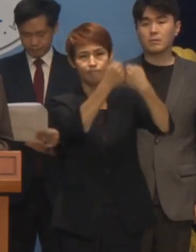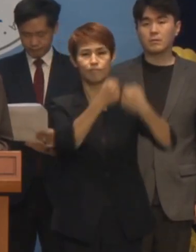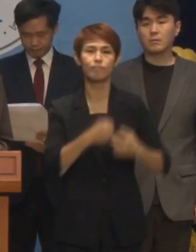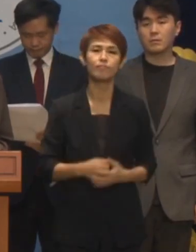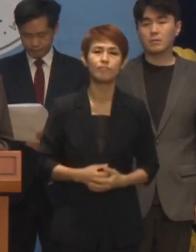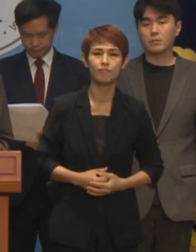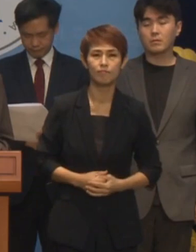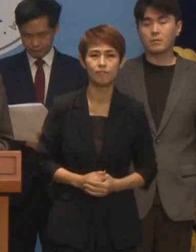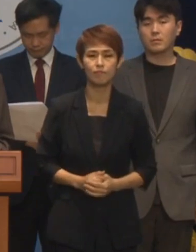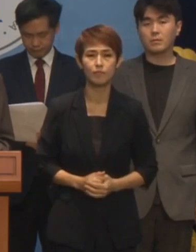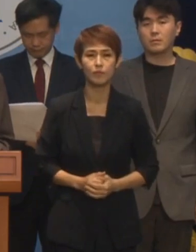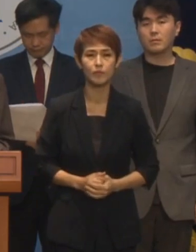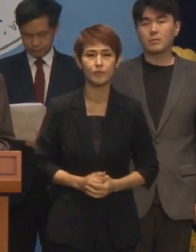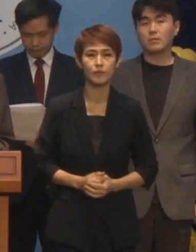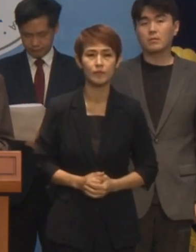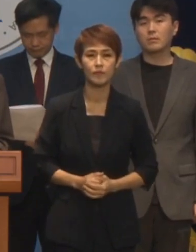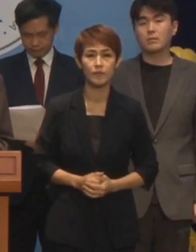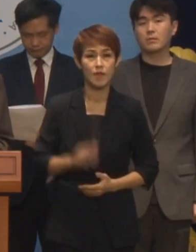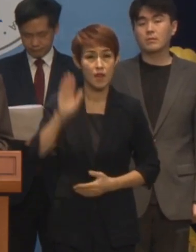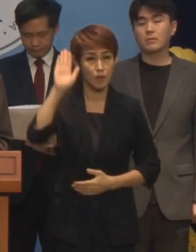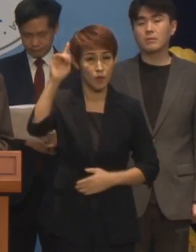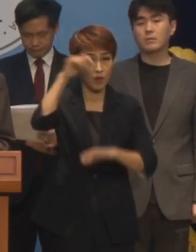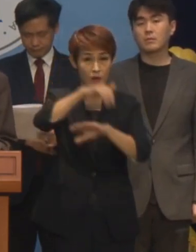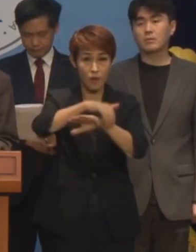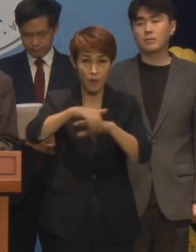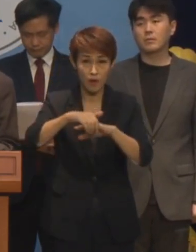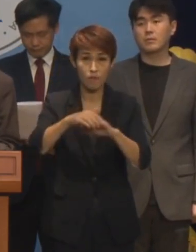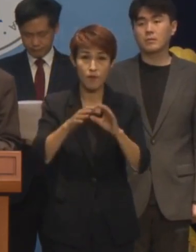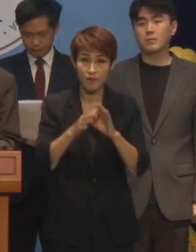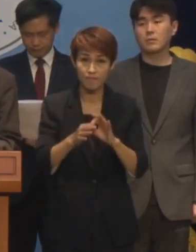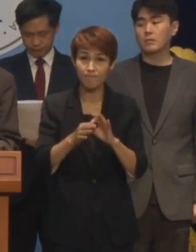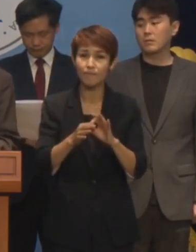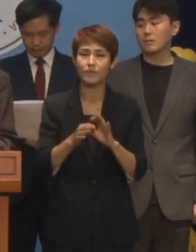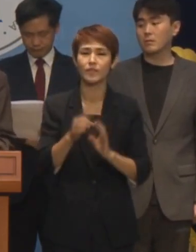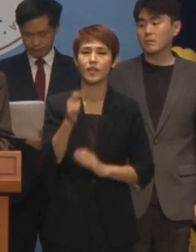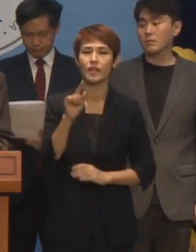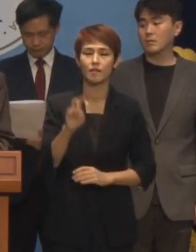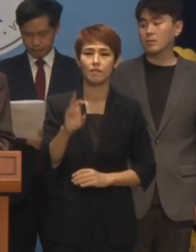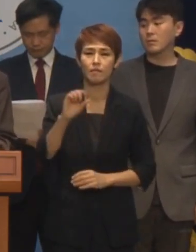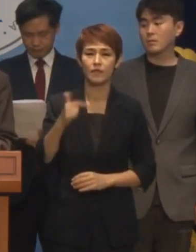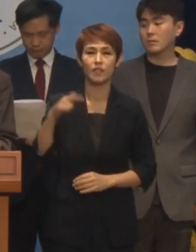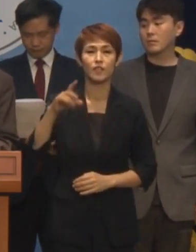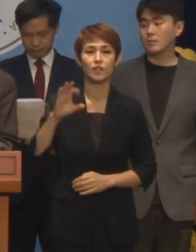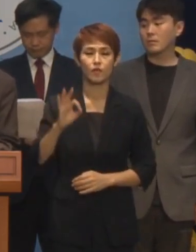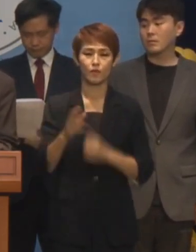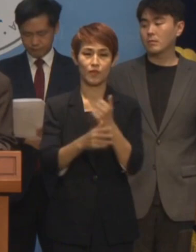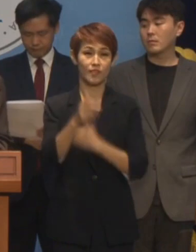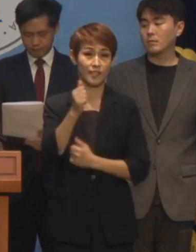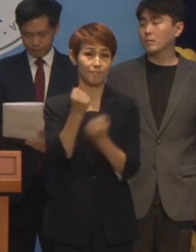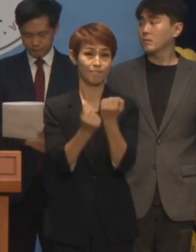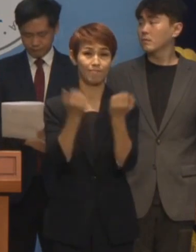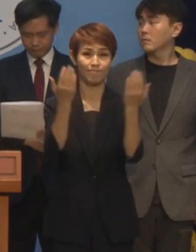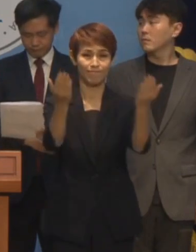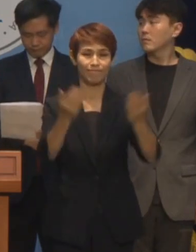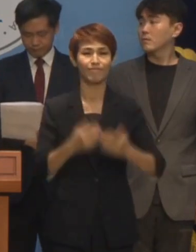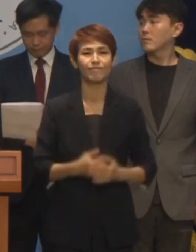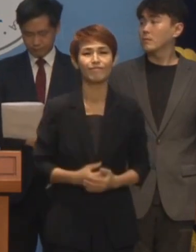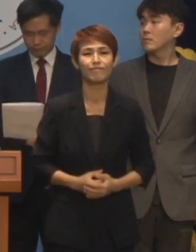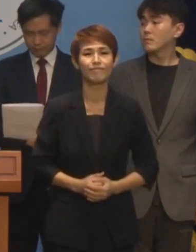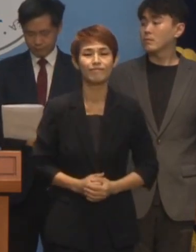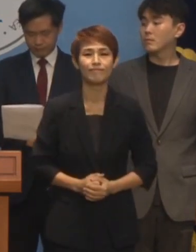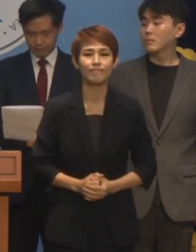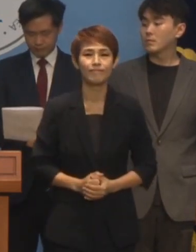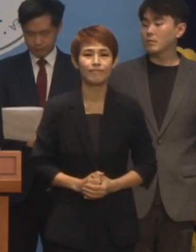싸운다. 앞으로의 계획에 대해서는 우리 하문경 위원장님이 설명드리겠습니다.